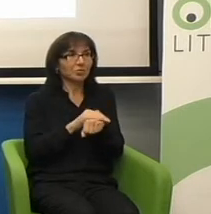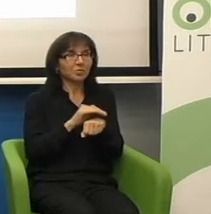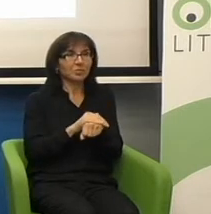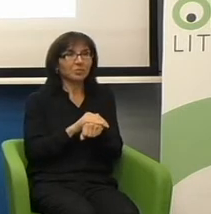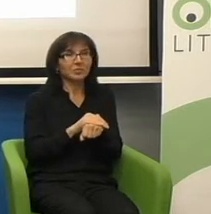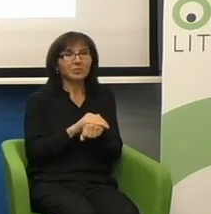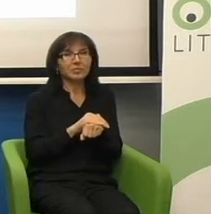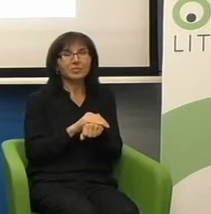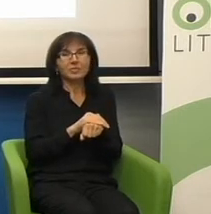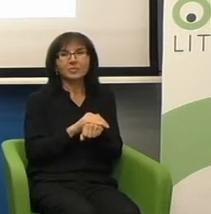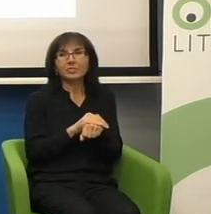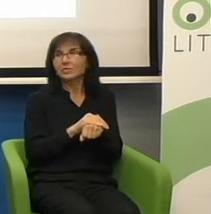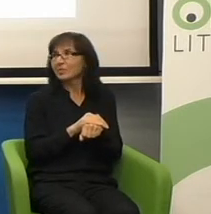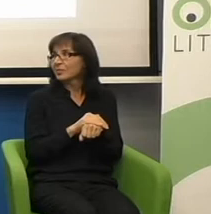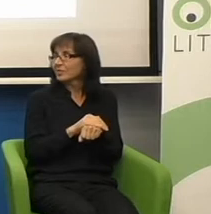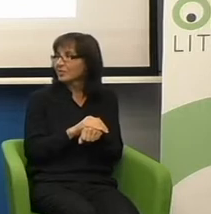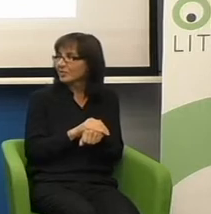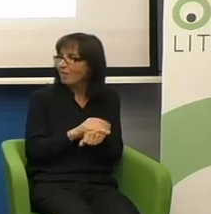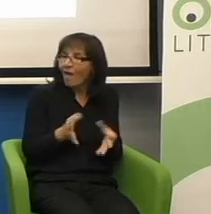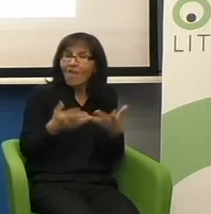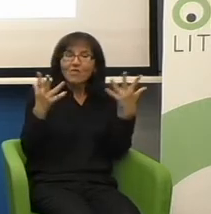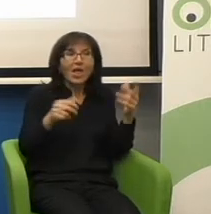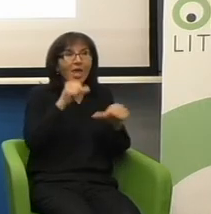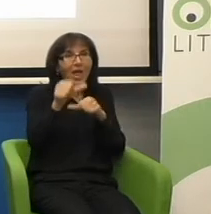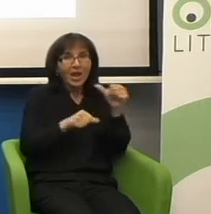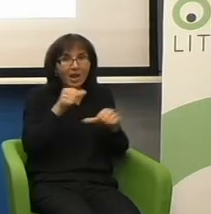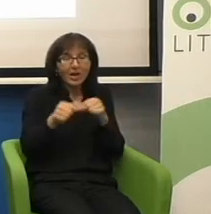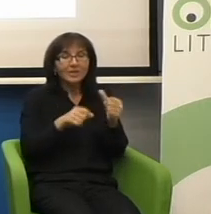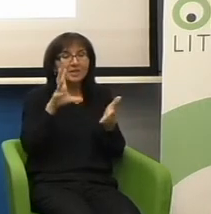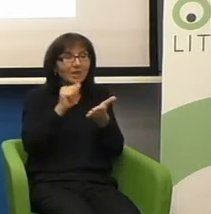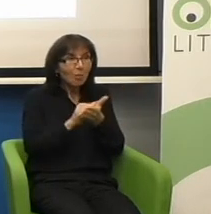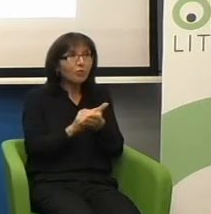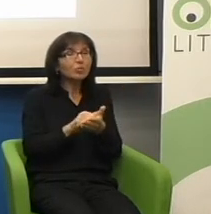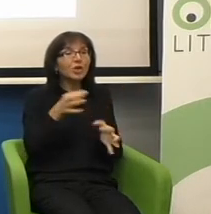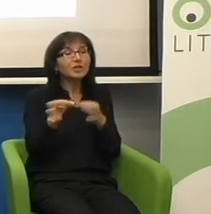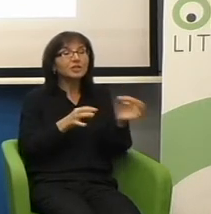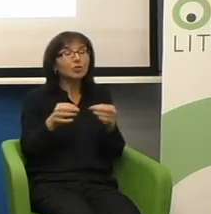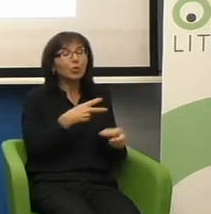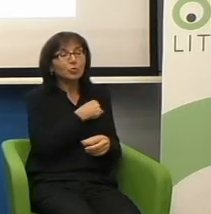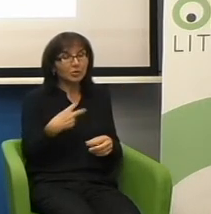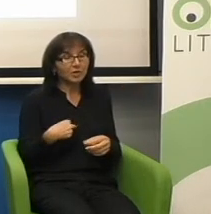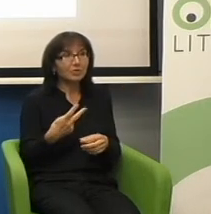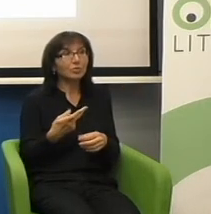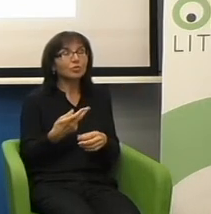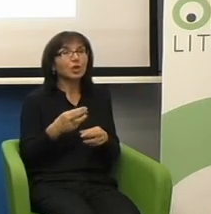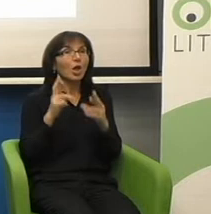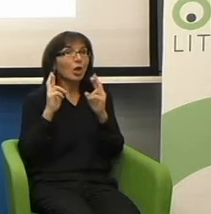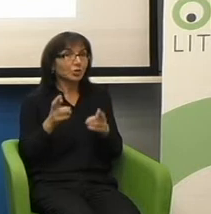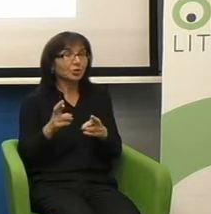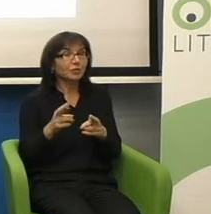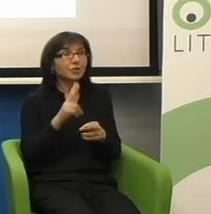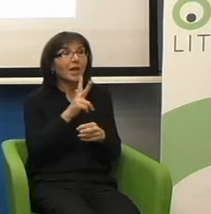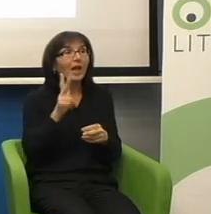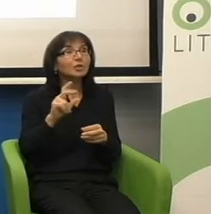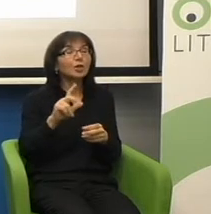Bardziej to były Marek konsultacje. Przez wiele lat w gazecie zajmował się historią Solidarności. No rzeczywiście, no bo to jest tak, że każdy, kto